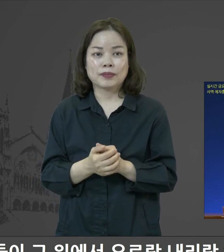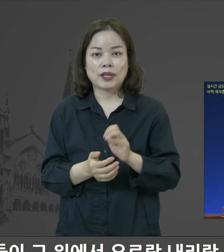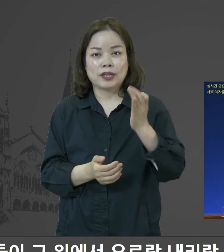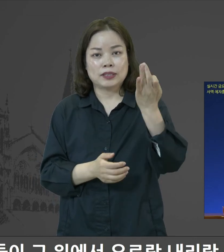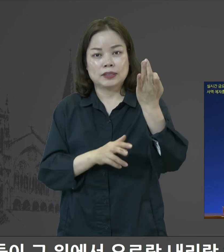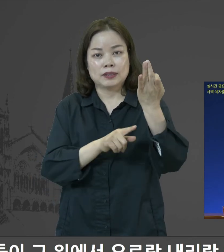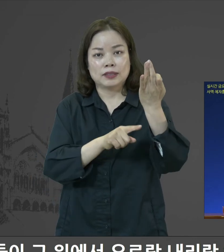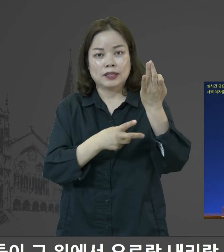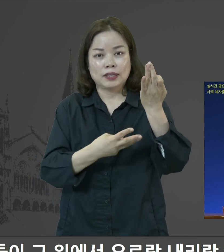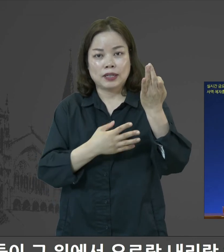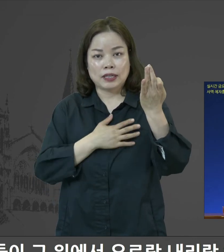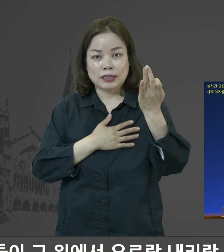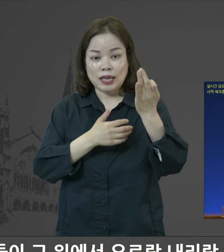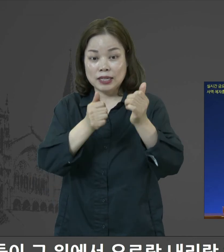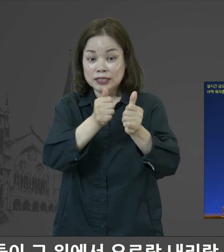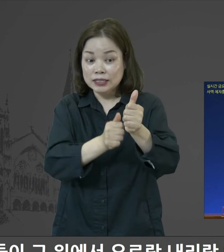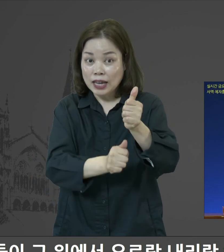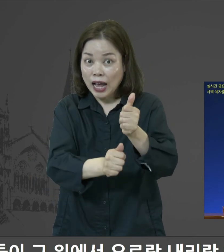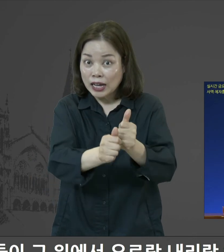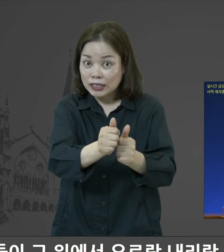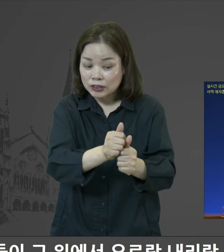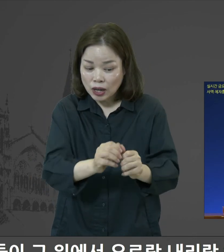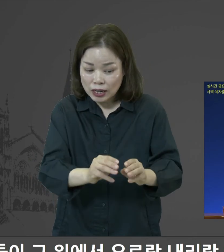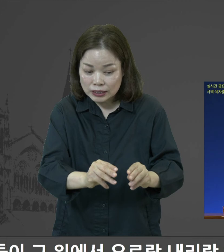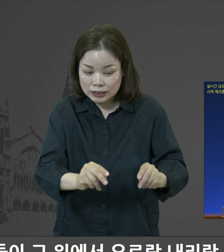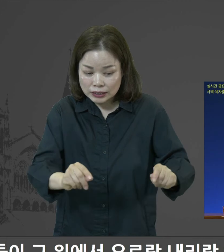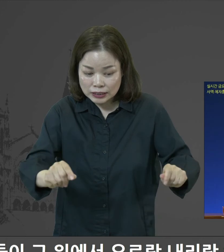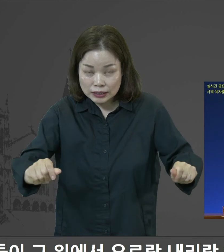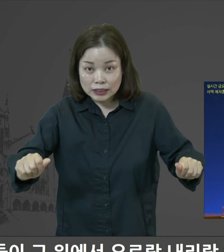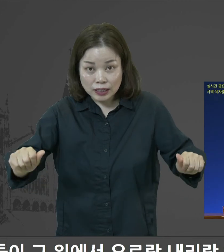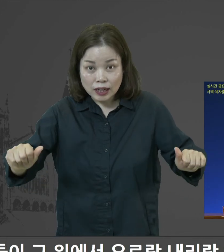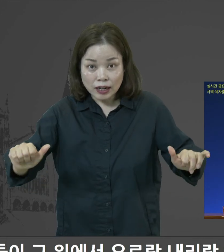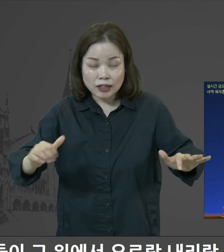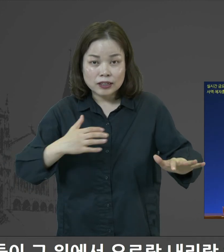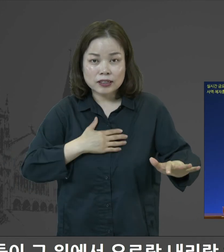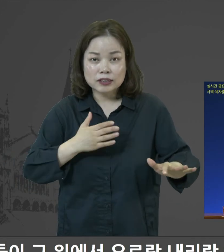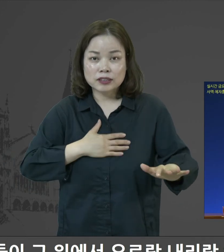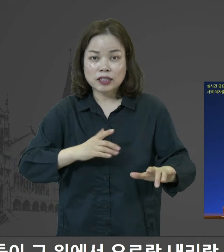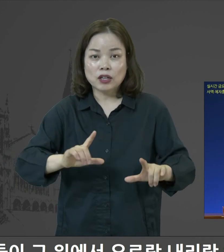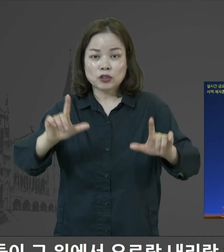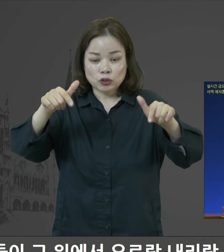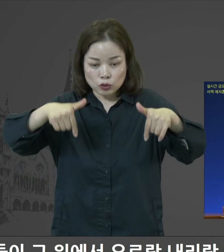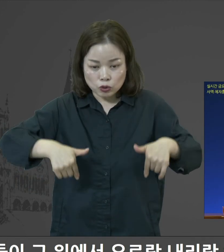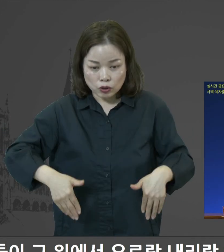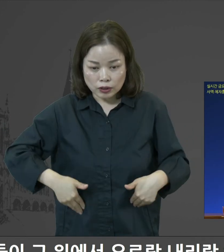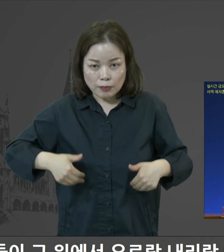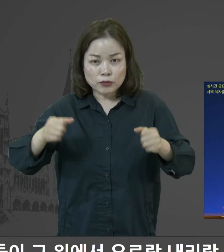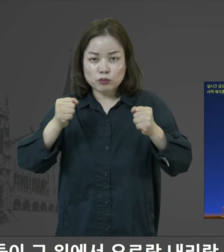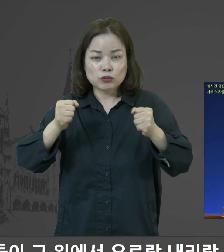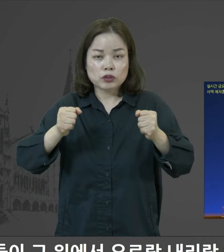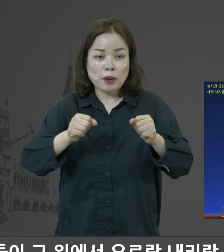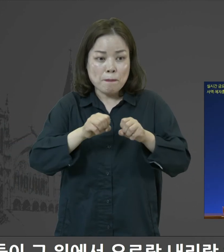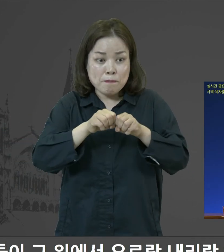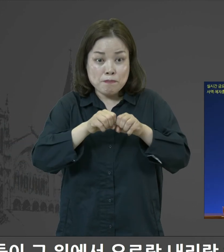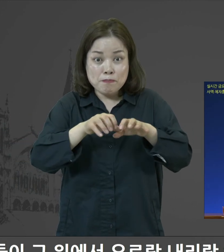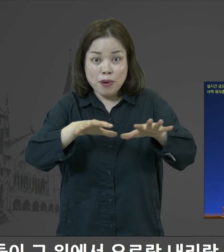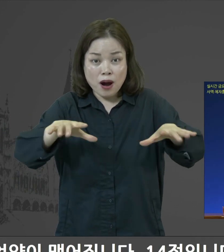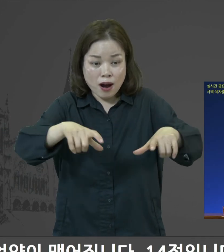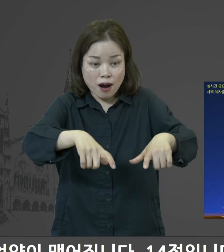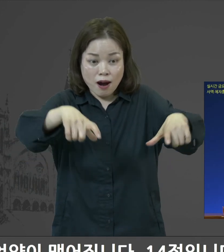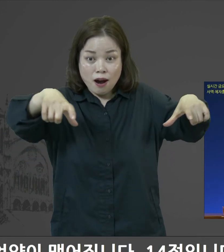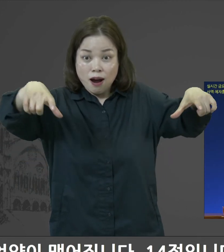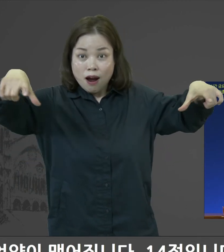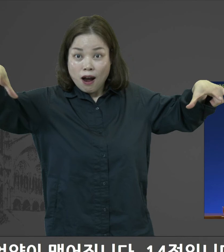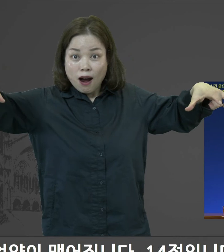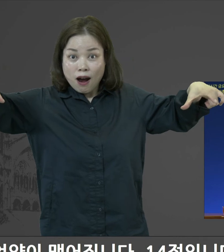14절, 내 자손이 땅의 티끌같이 되어 내가 서쪽 동쪽 북쪽 남쪽으로 퍼져갈지며 땅의 모든 족속이